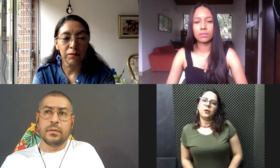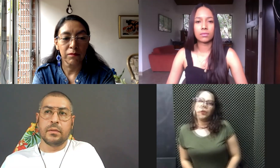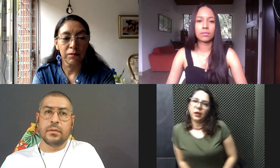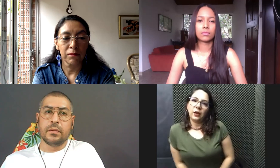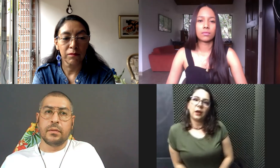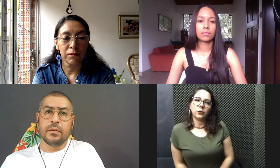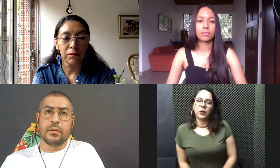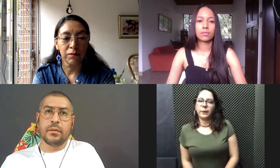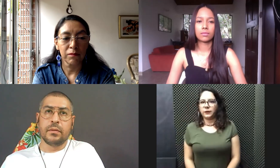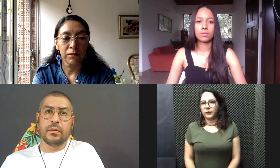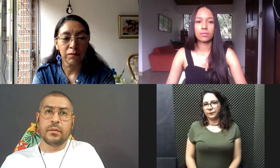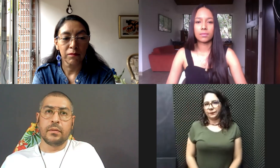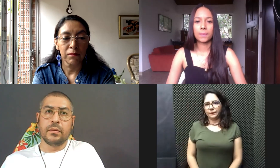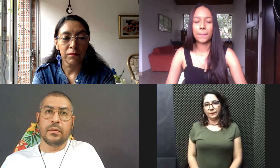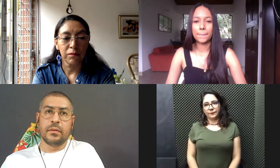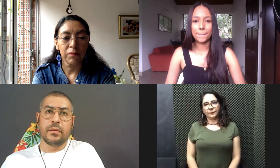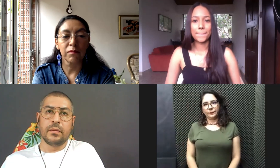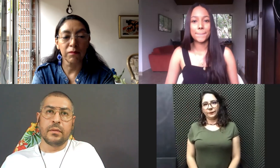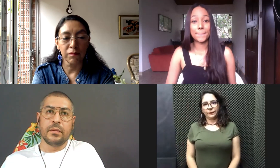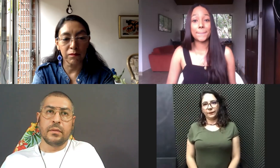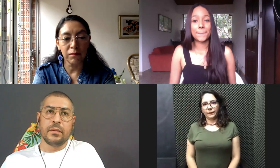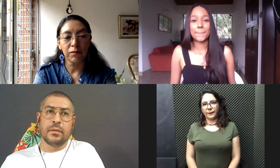leído actualmente.